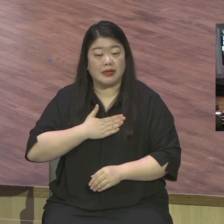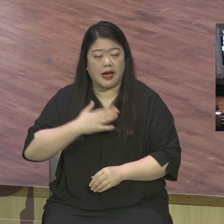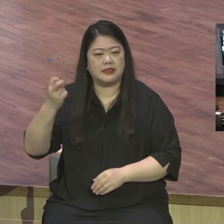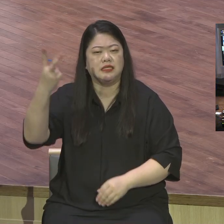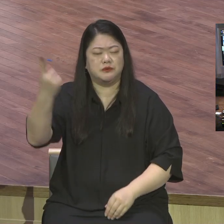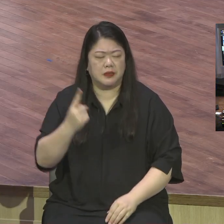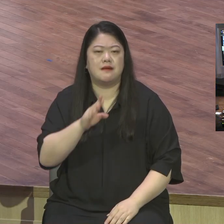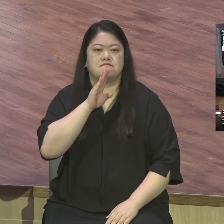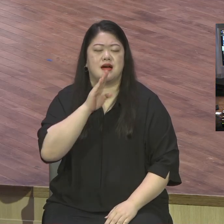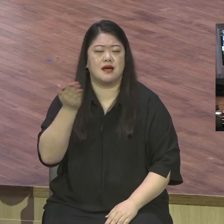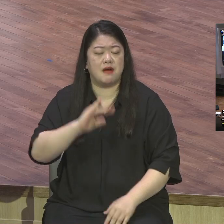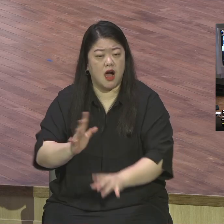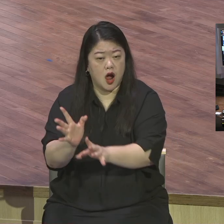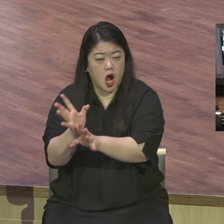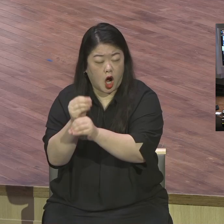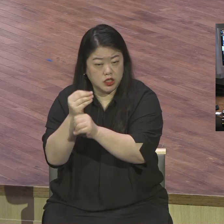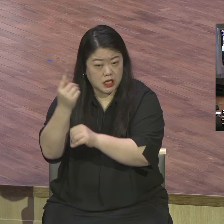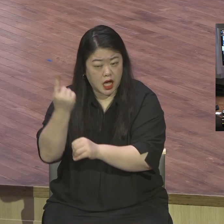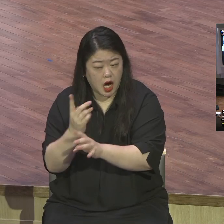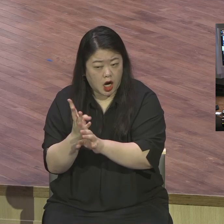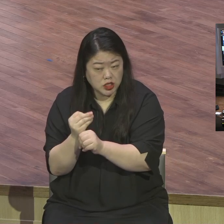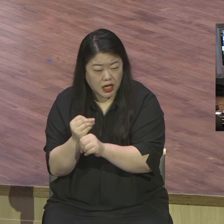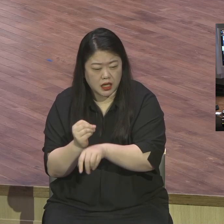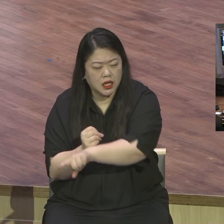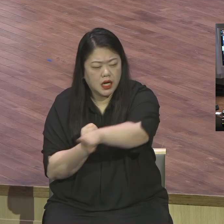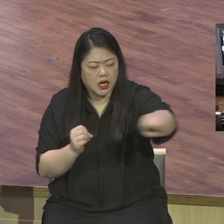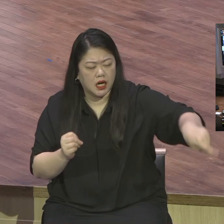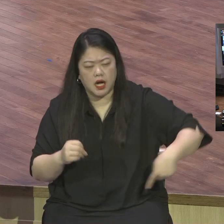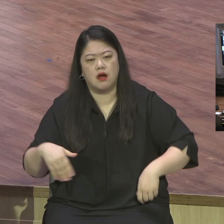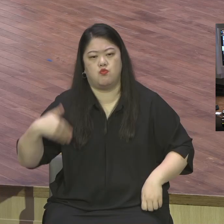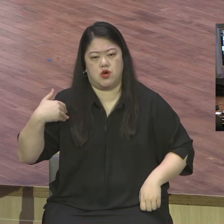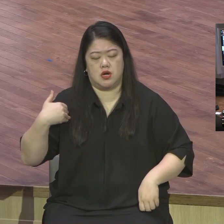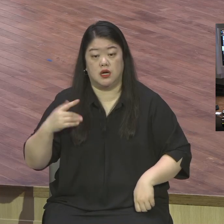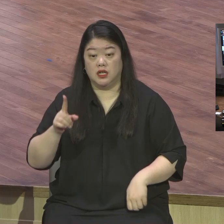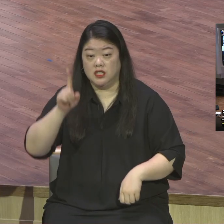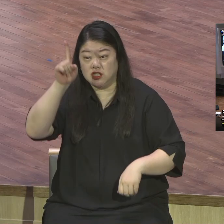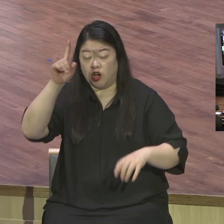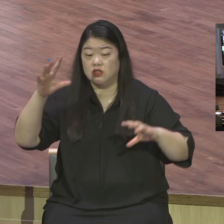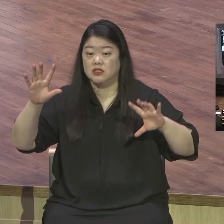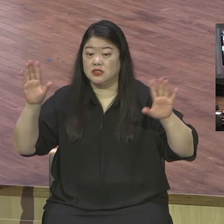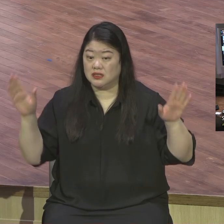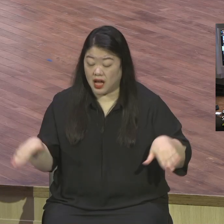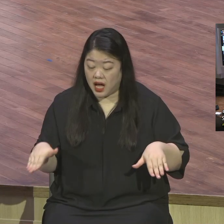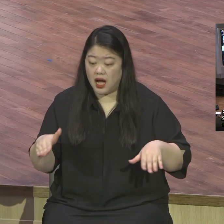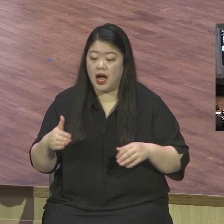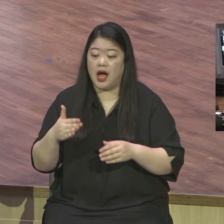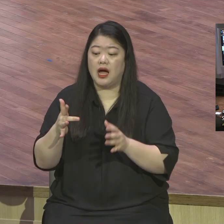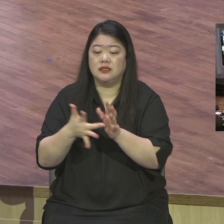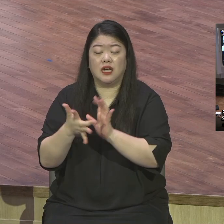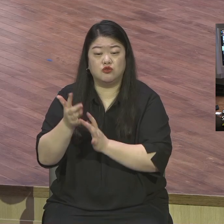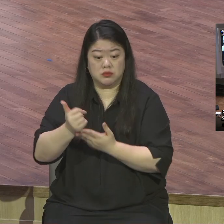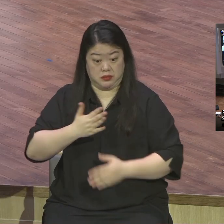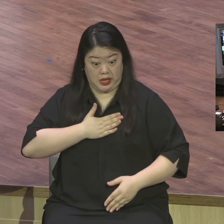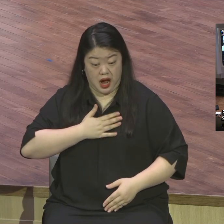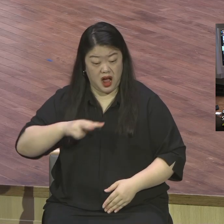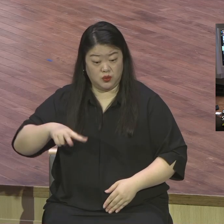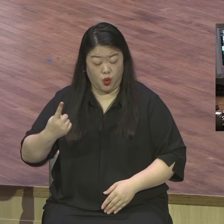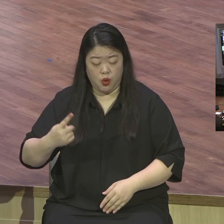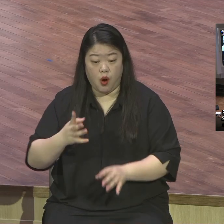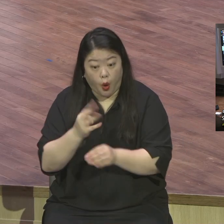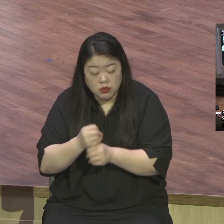아무도 모르나니. 하늘의 천사들도 아들도 모르고 오직 하나님만